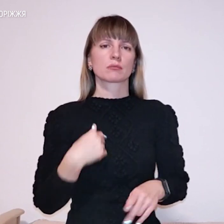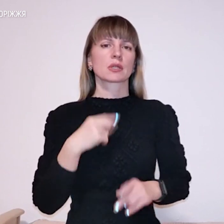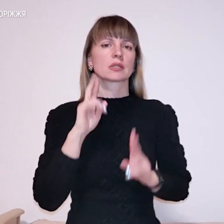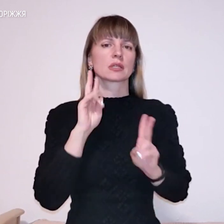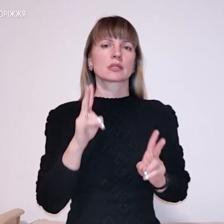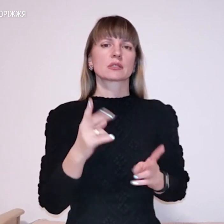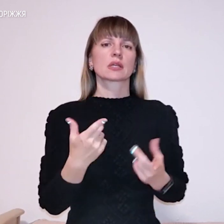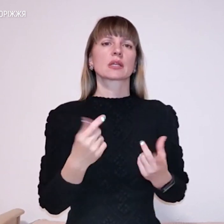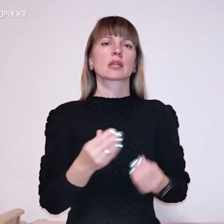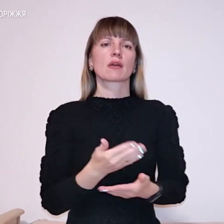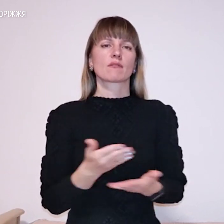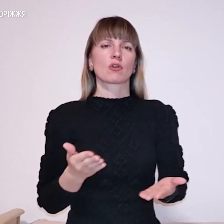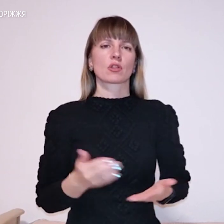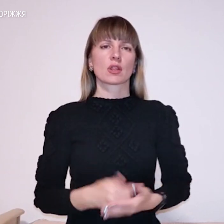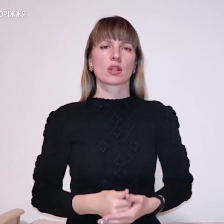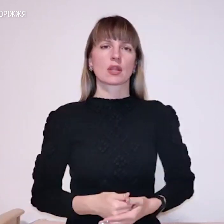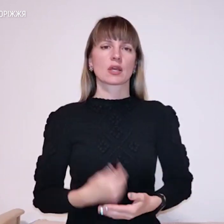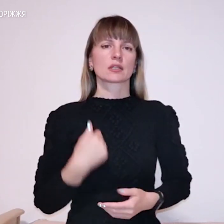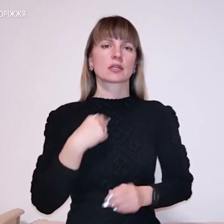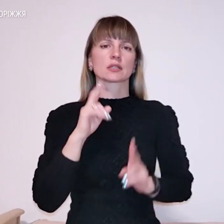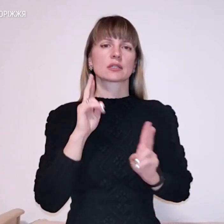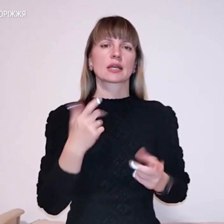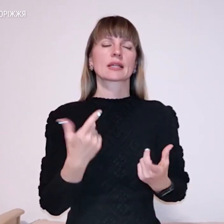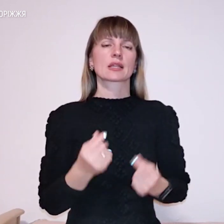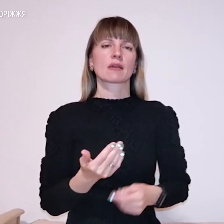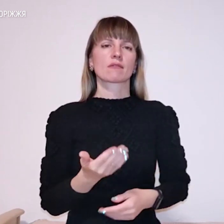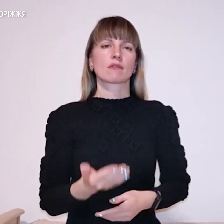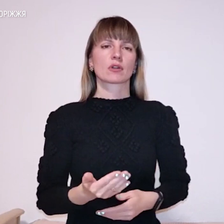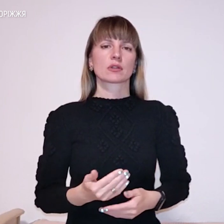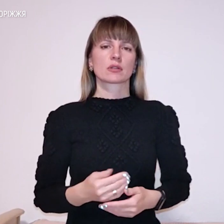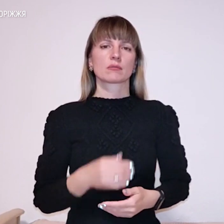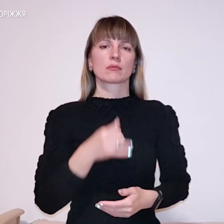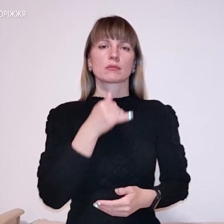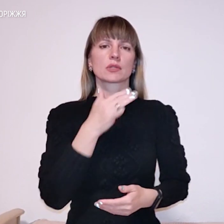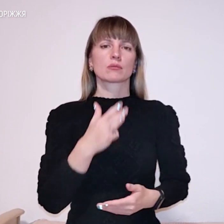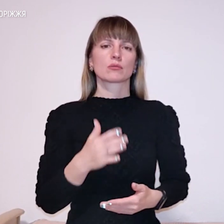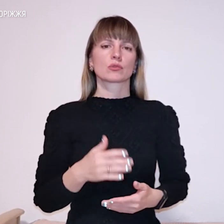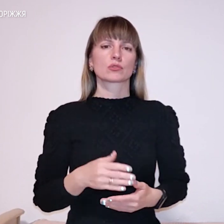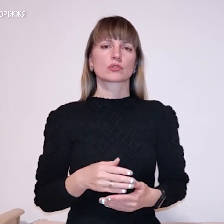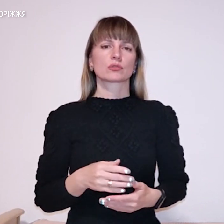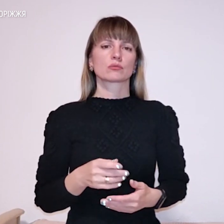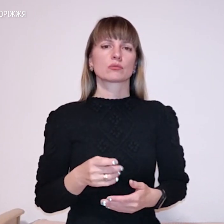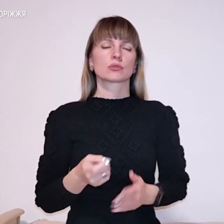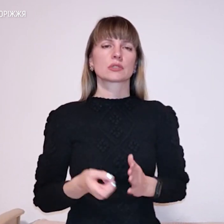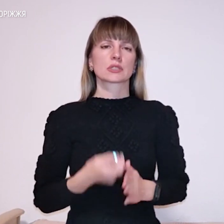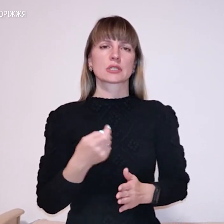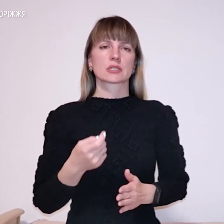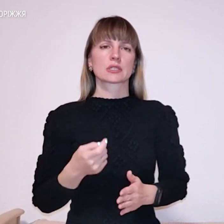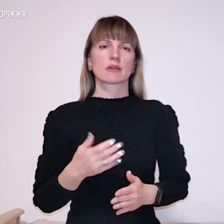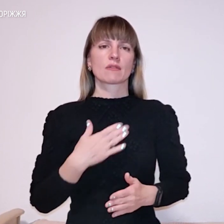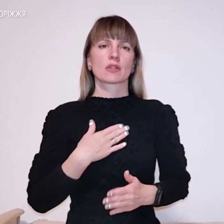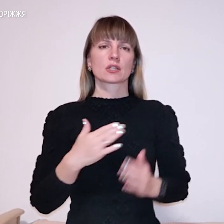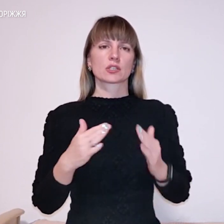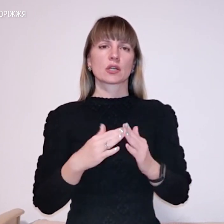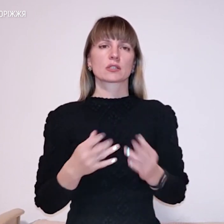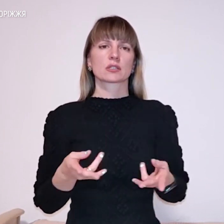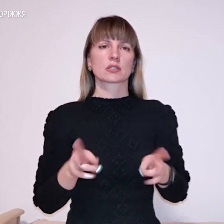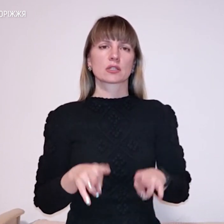є вона батьки. Я не знаю, де вона. У мене там син, навіть в нашій хаті залишилися.